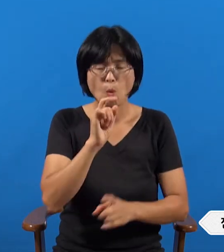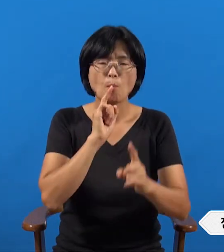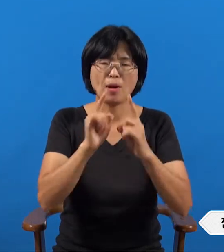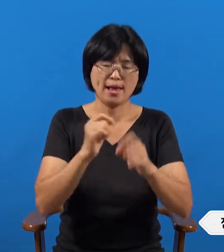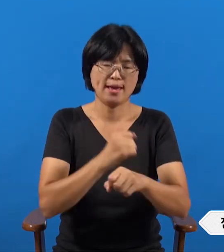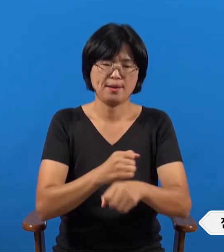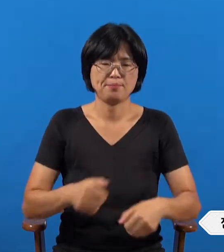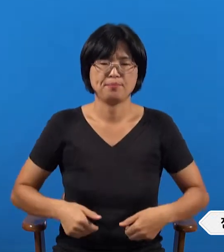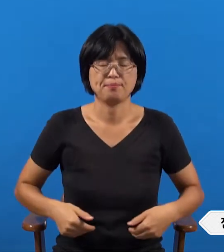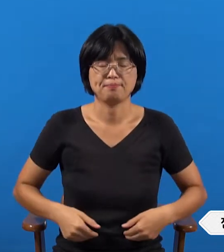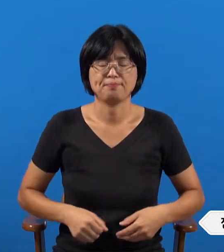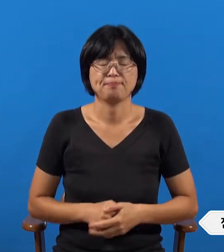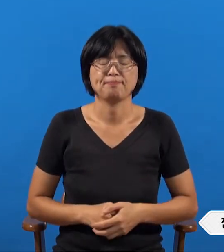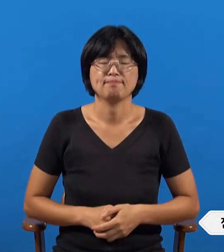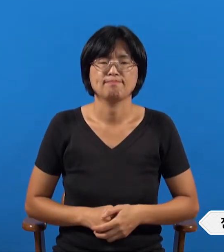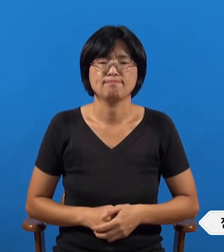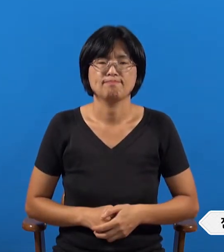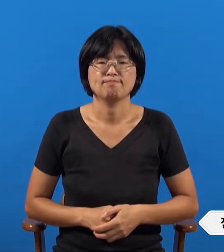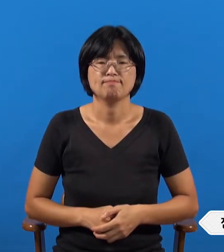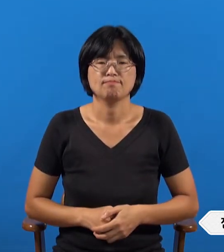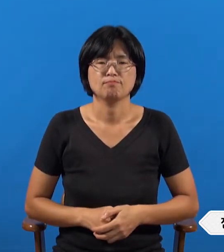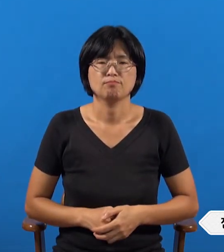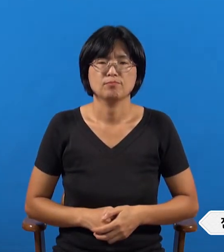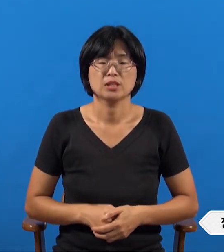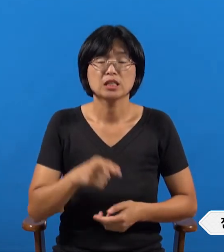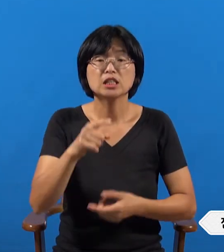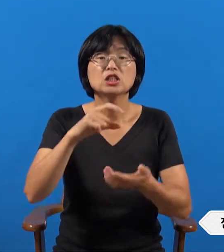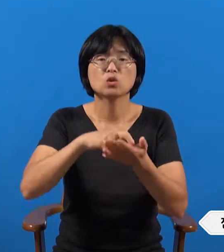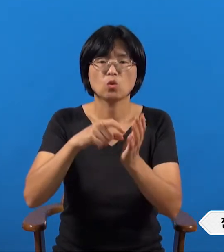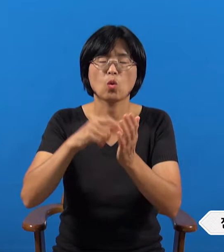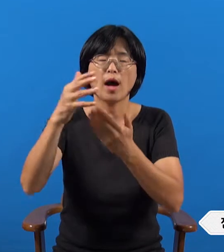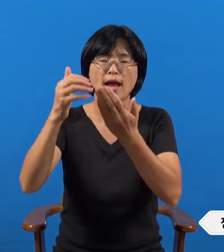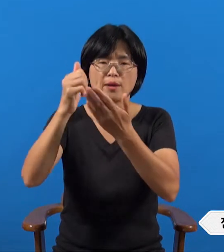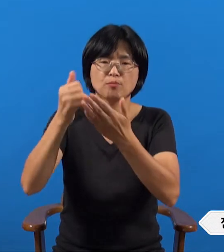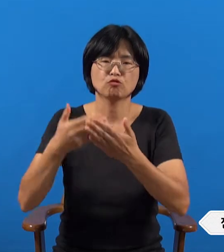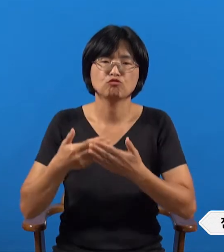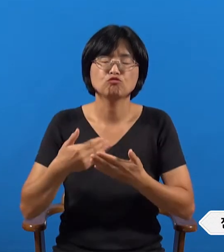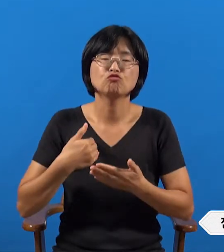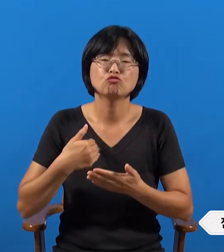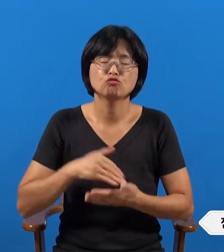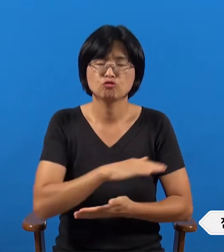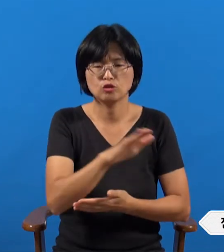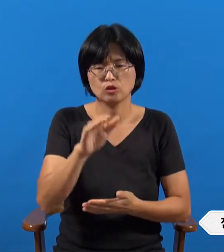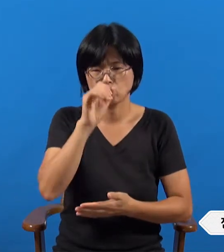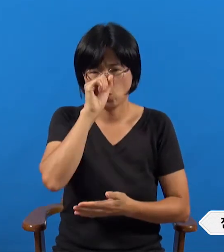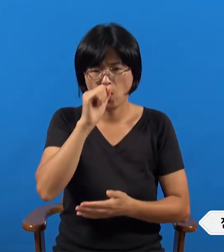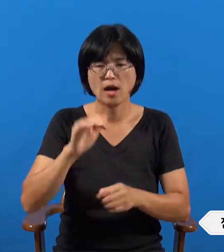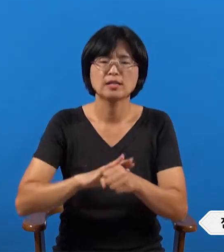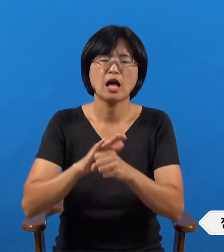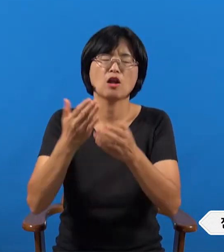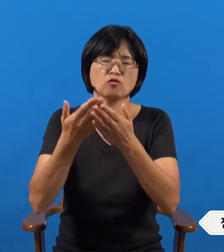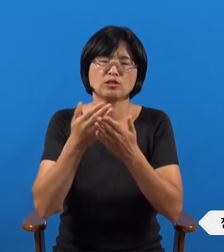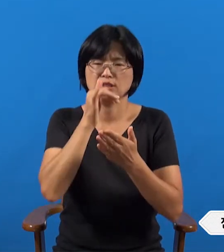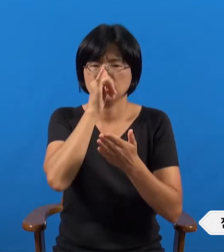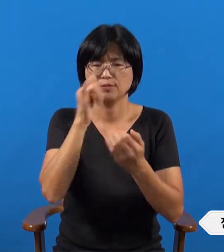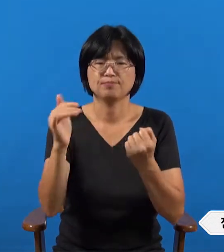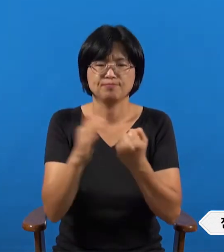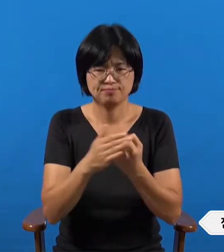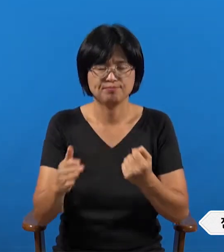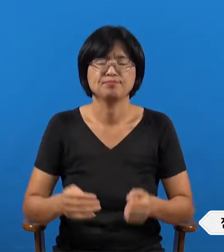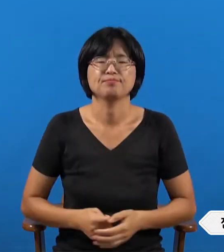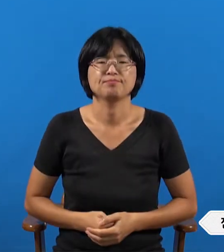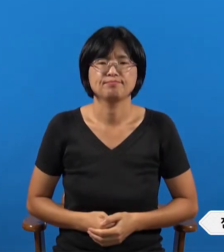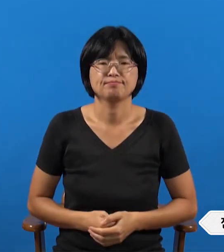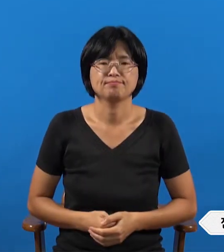그렇게 좋게 말씀하시고 우리를 사랑하시기 때문입니다. 이혜인 씨의